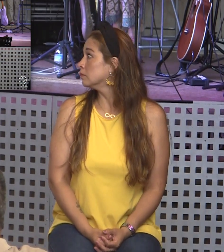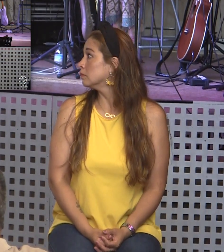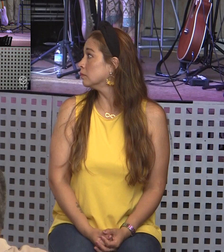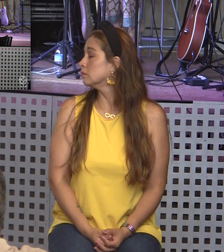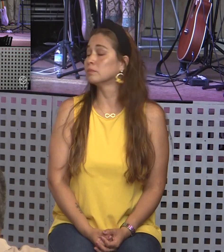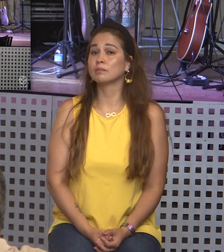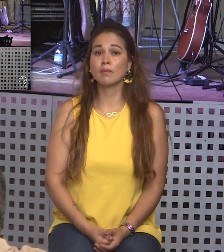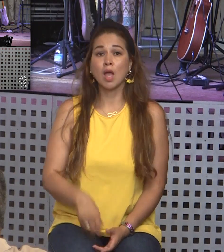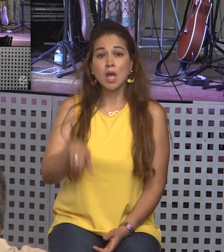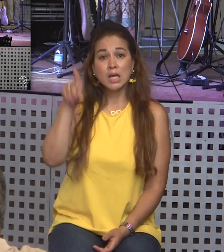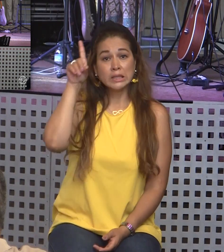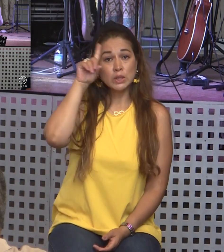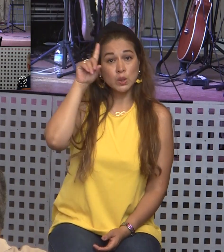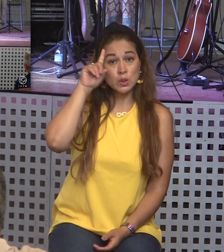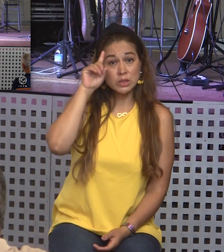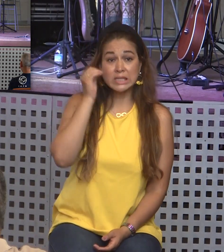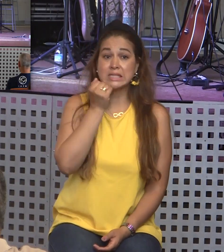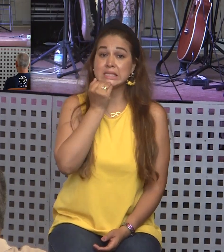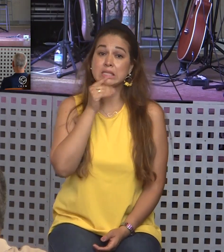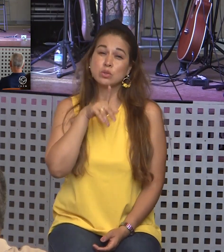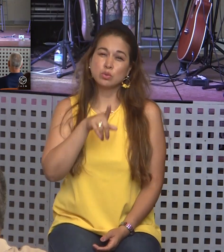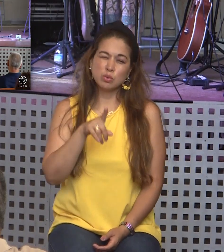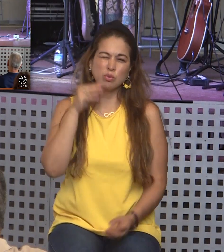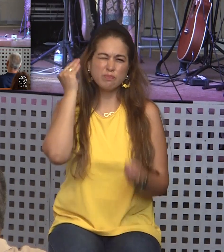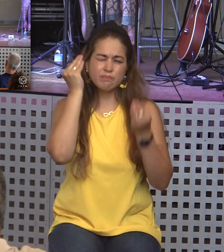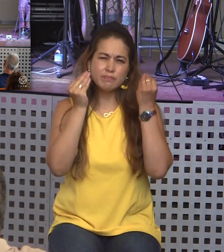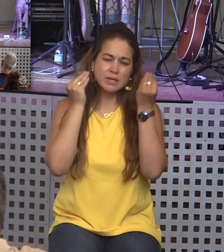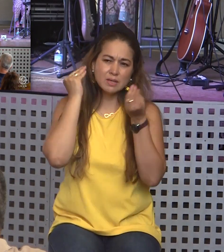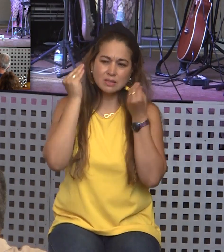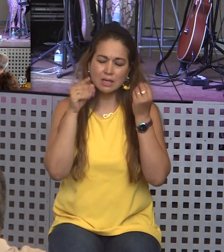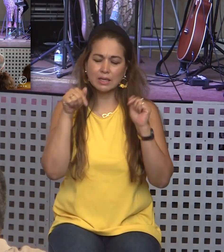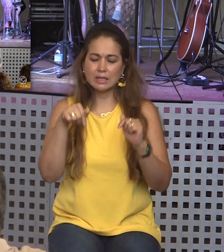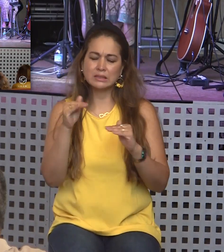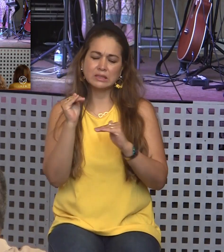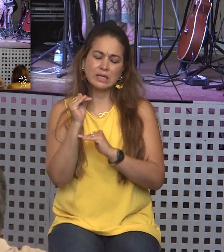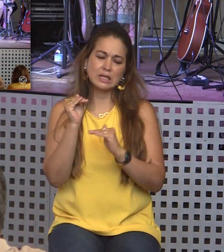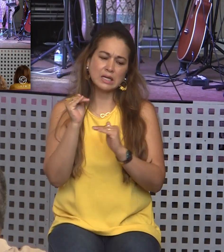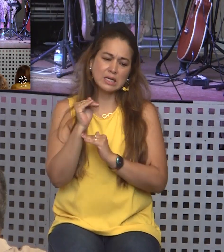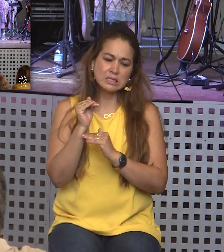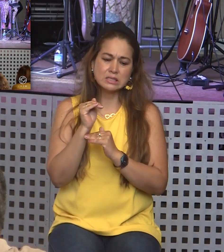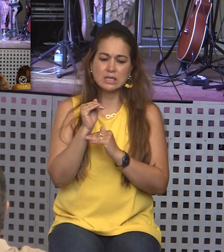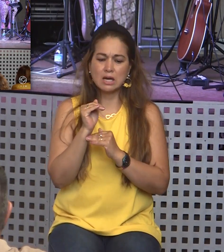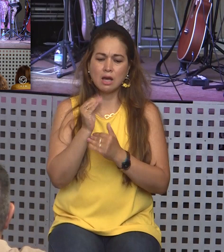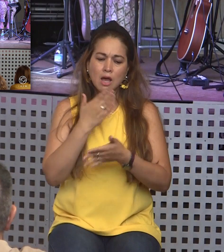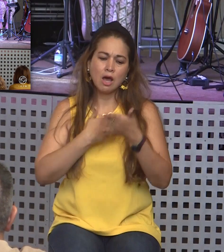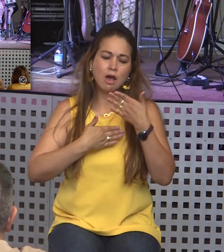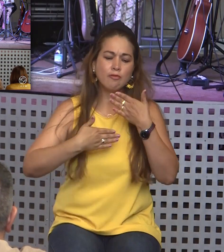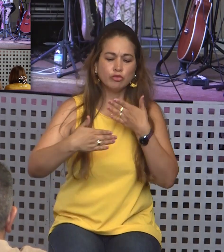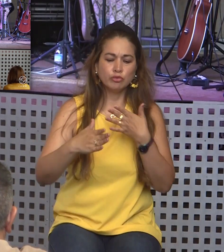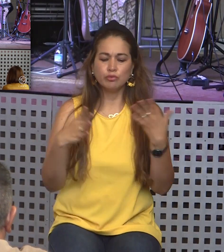igual. Ahora, lo que sí va a ocurrir es que va a llegar un momento